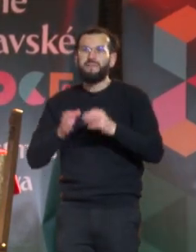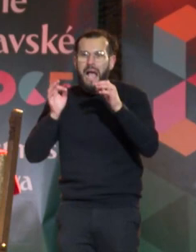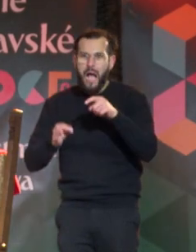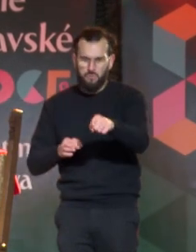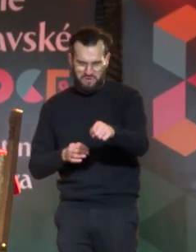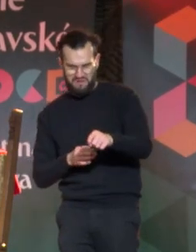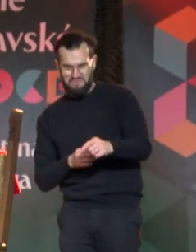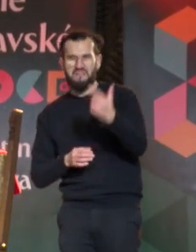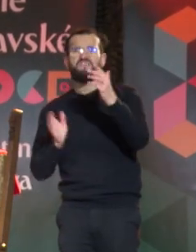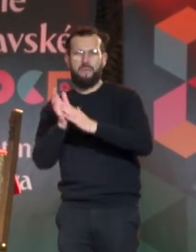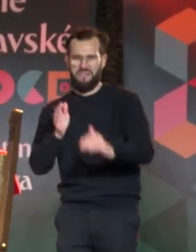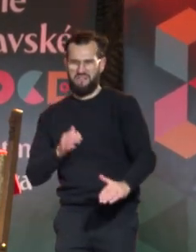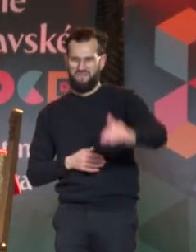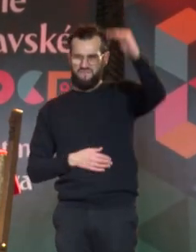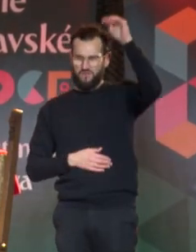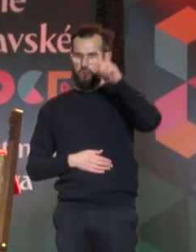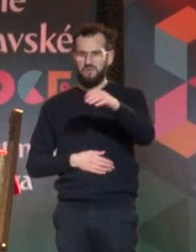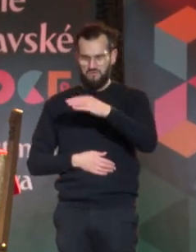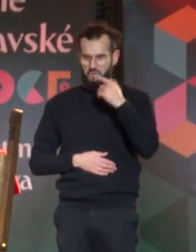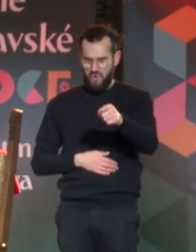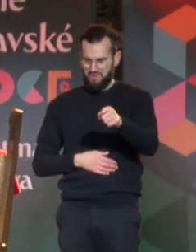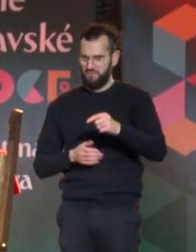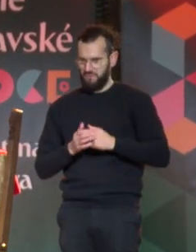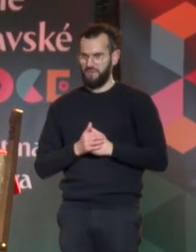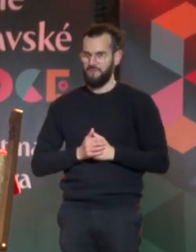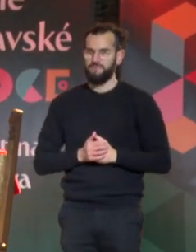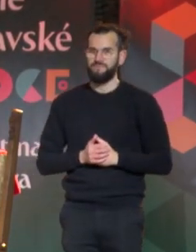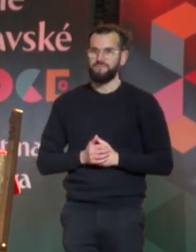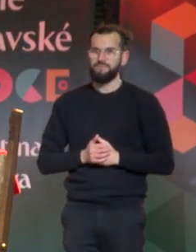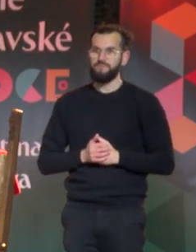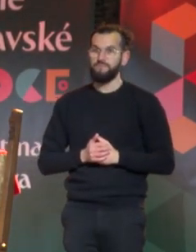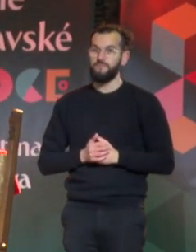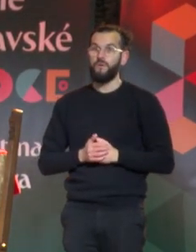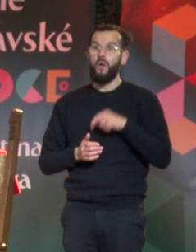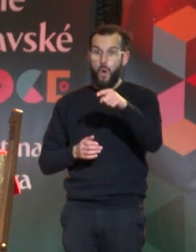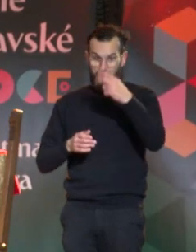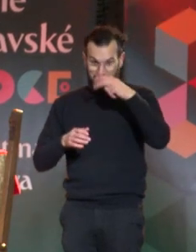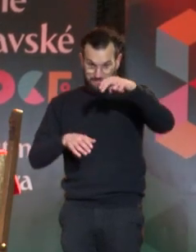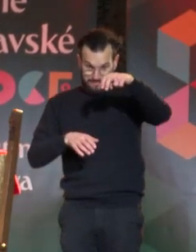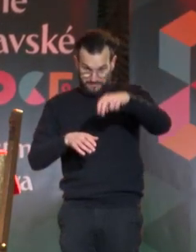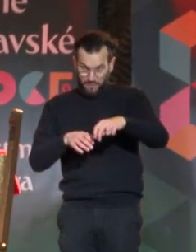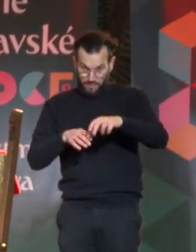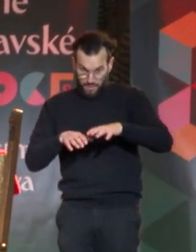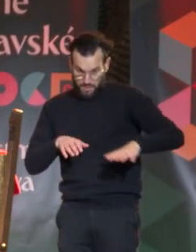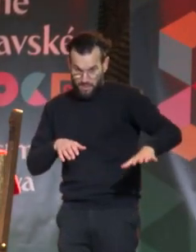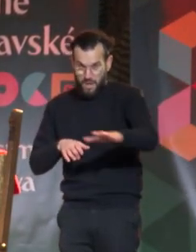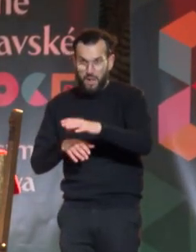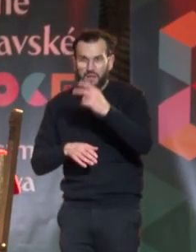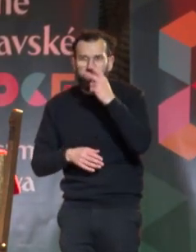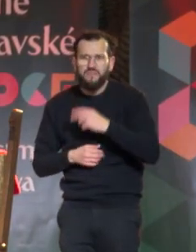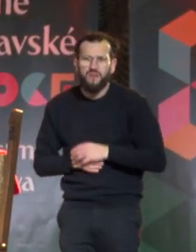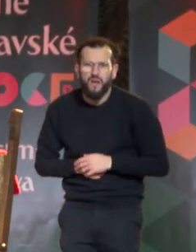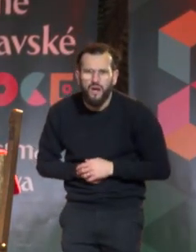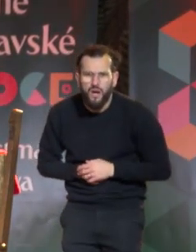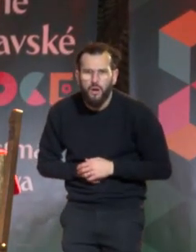meria najmenej 2 metre a to je už dosť zhrbený. Keď stojí v hale v prízemí, hlava mu čnie